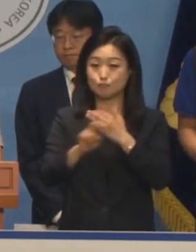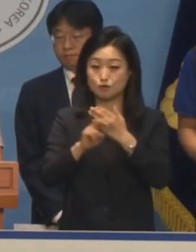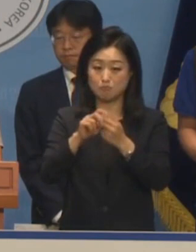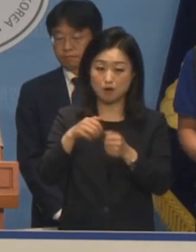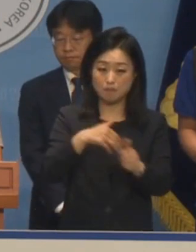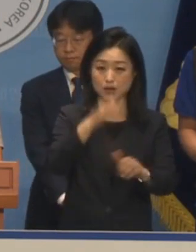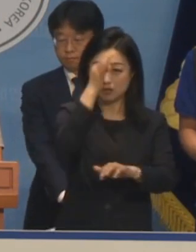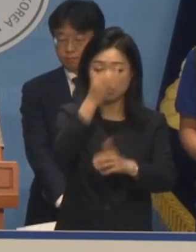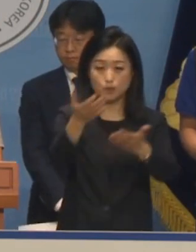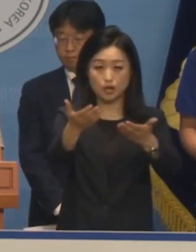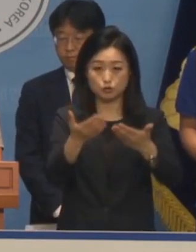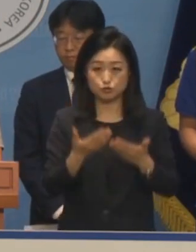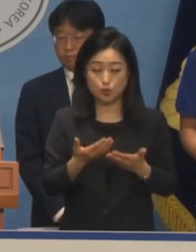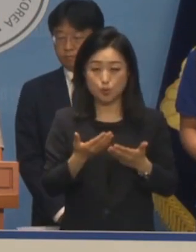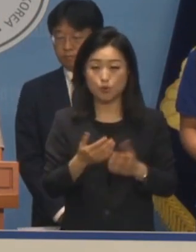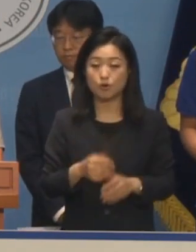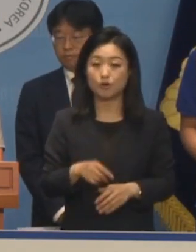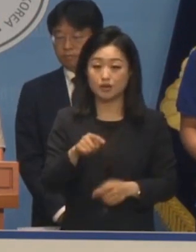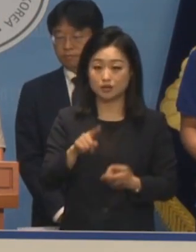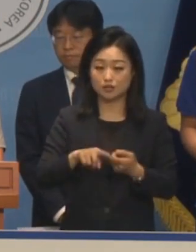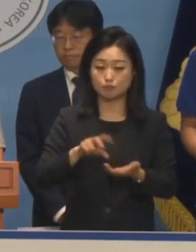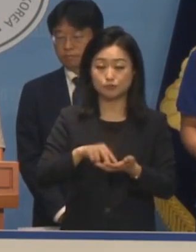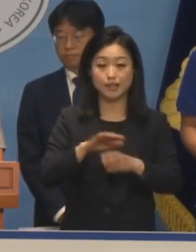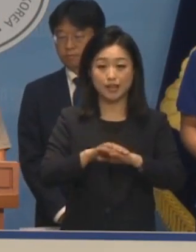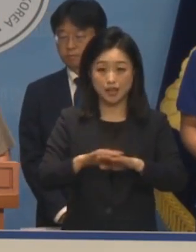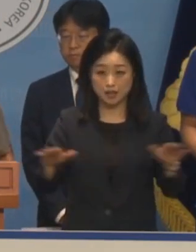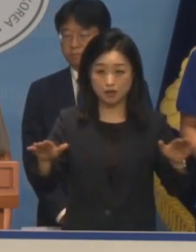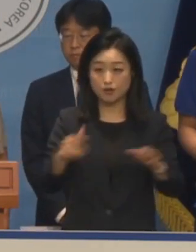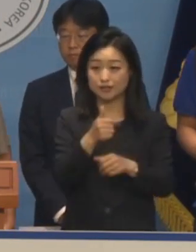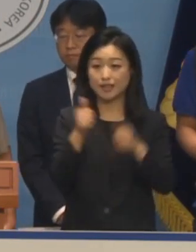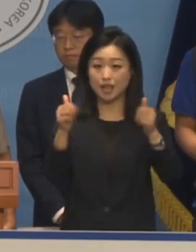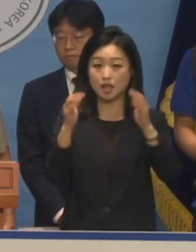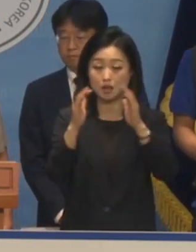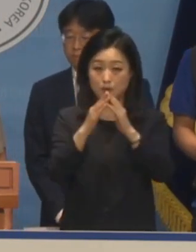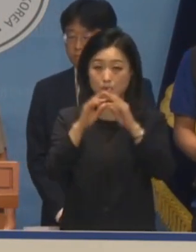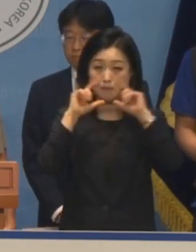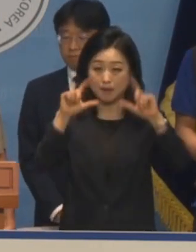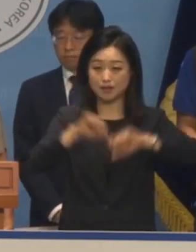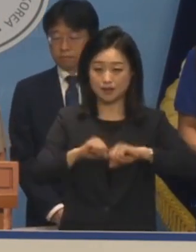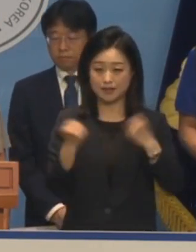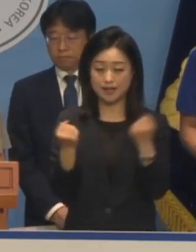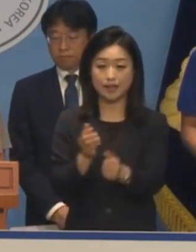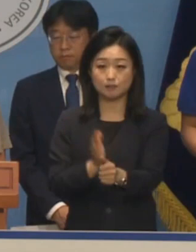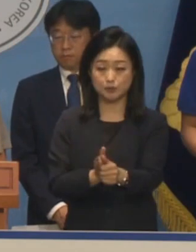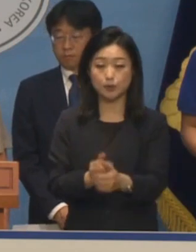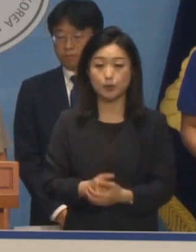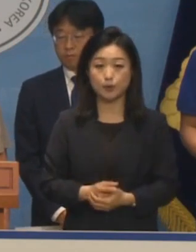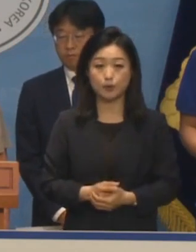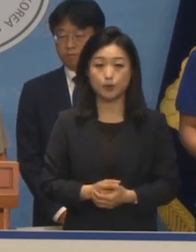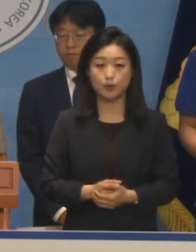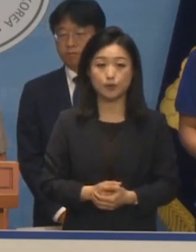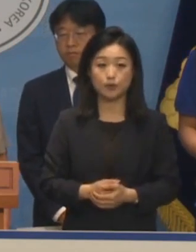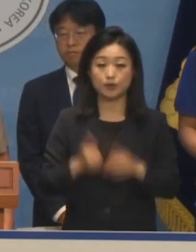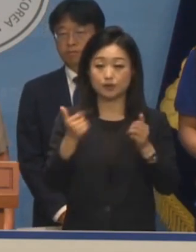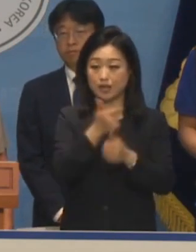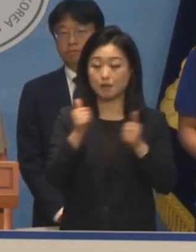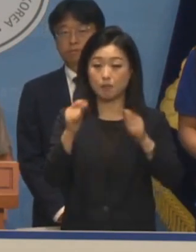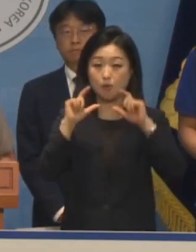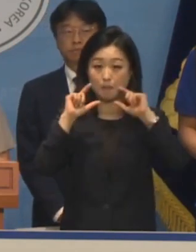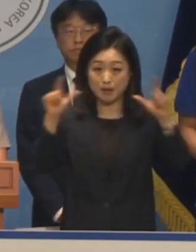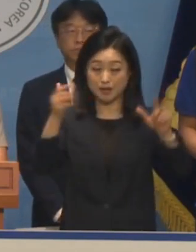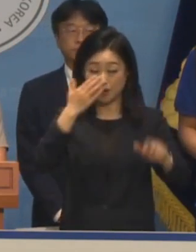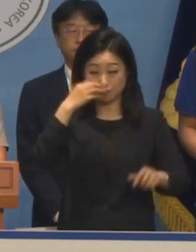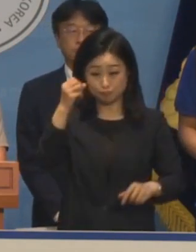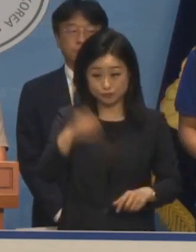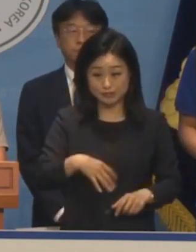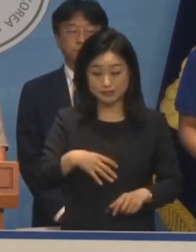사하고 불법 파견 해소에 적극나서 대부분 판결을 이행해야 한다 대부분 판결마저 우롱하는